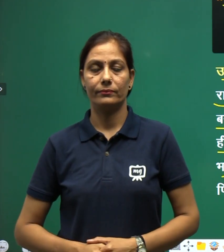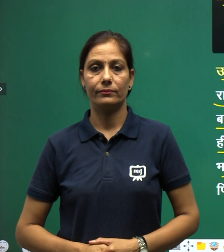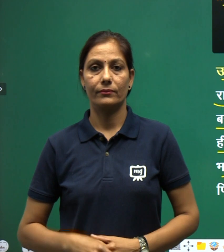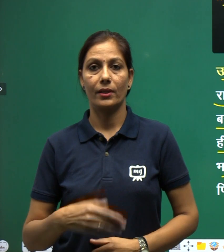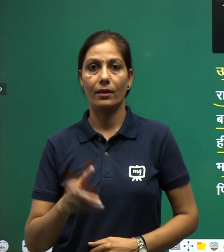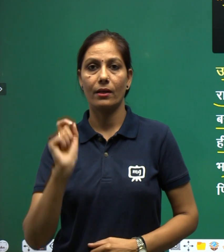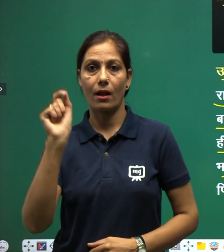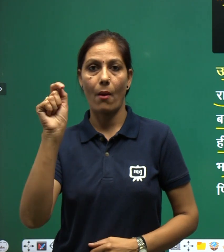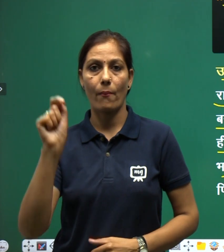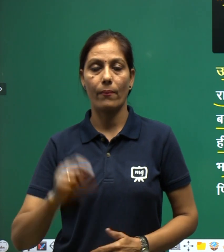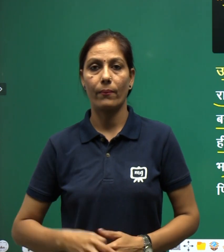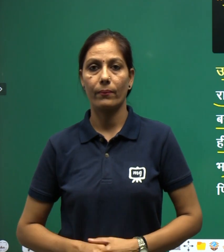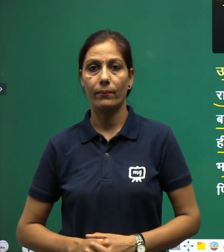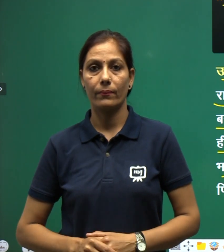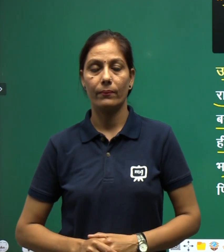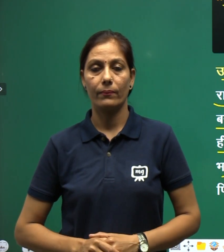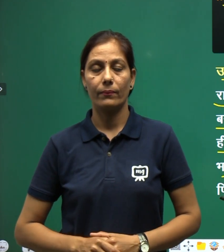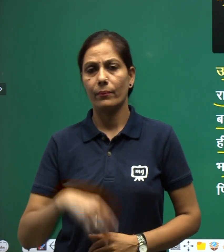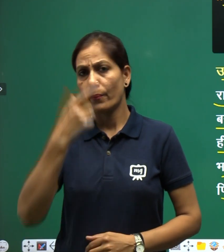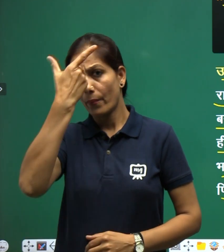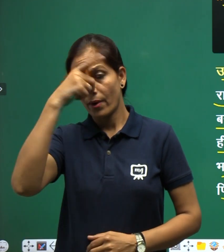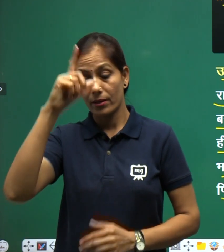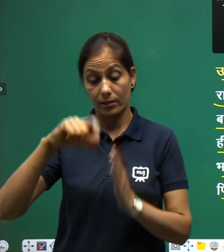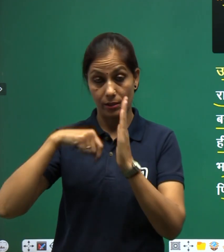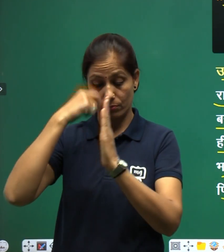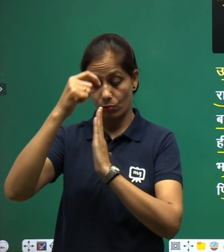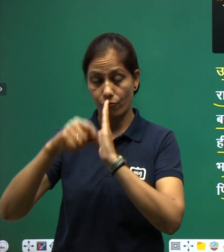यह कार्य भारतीय फिल्मों के लिए